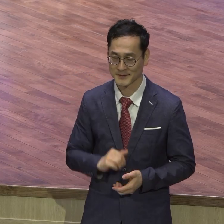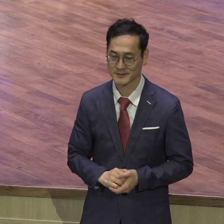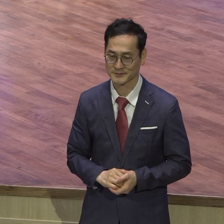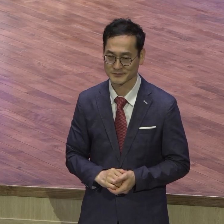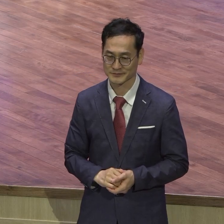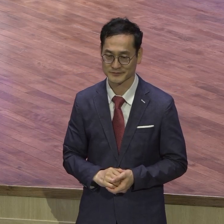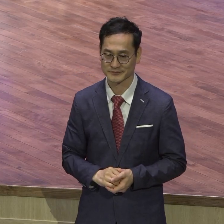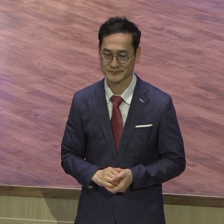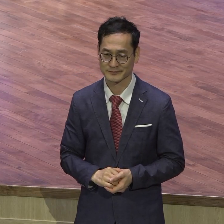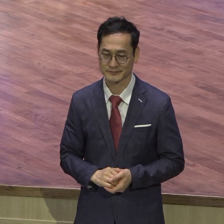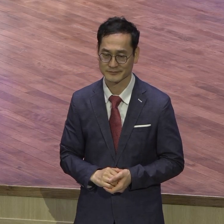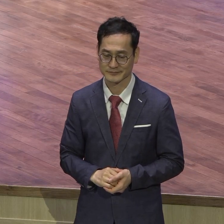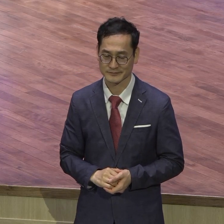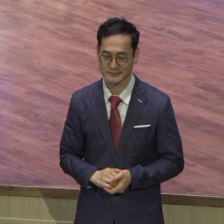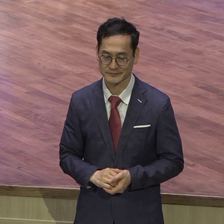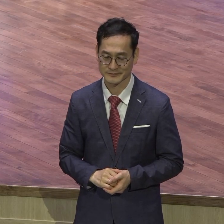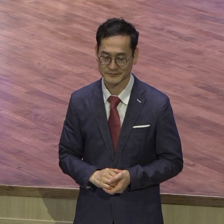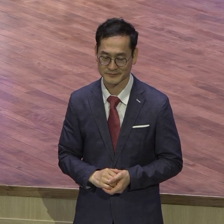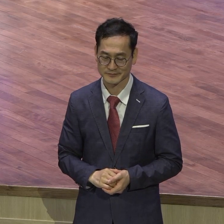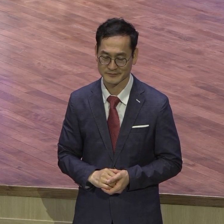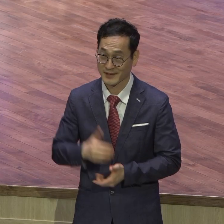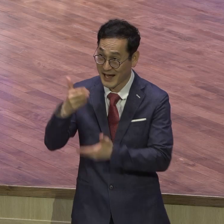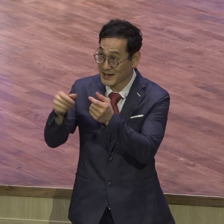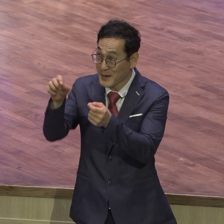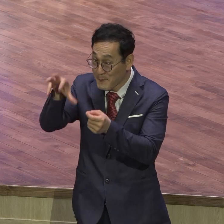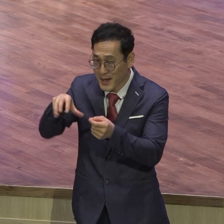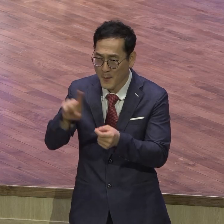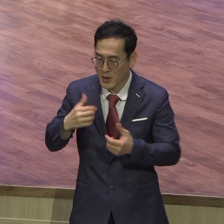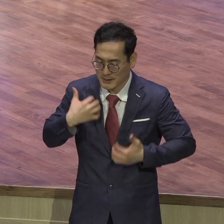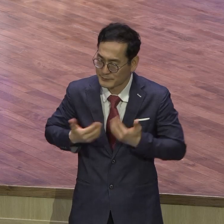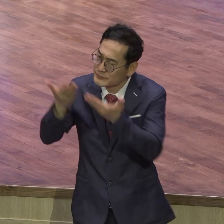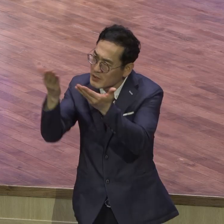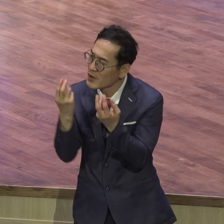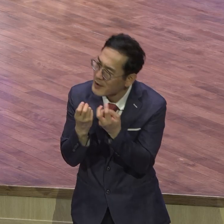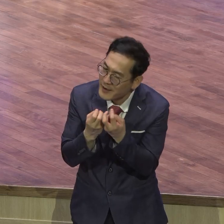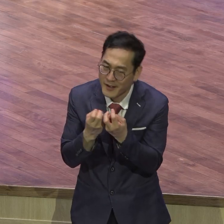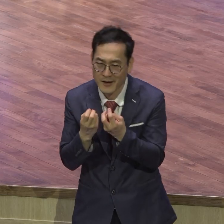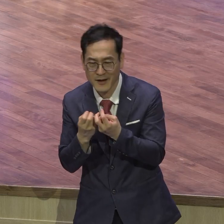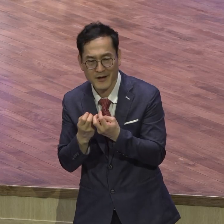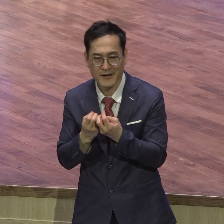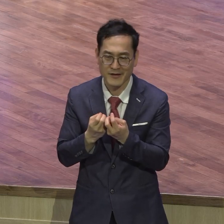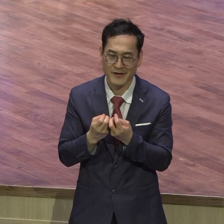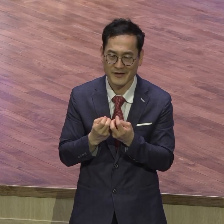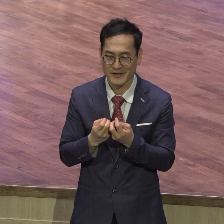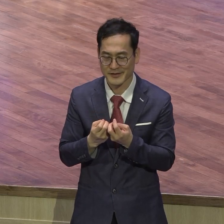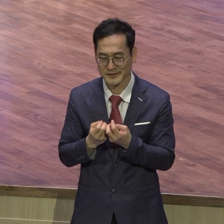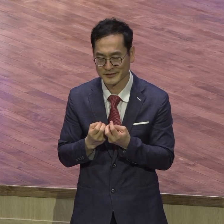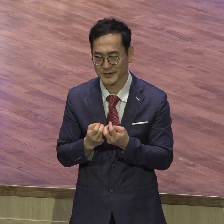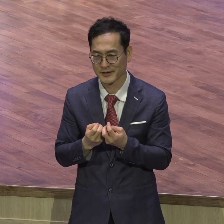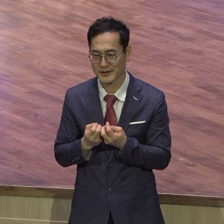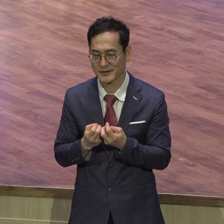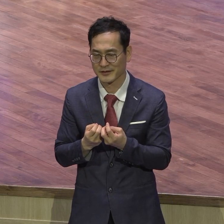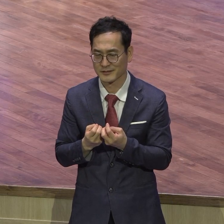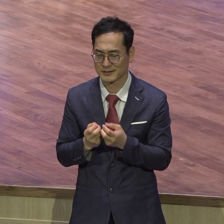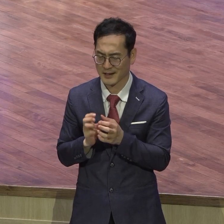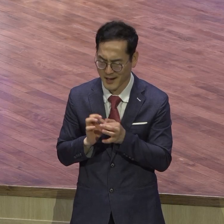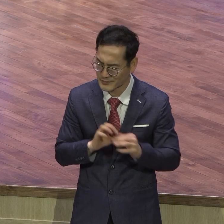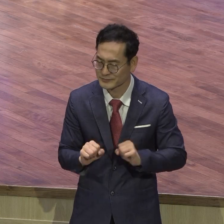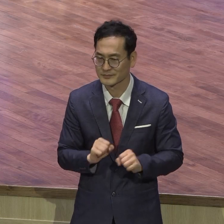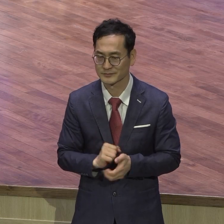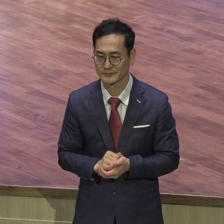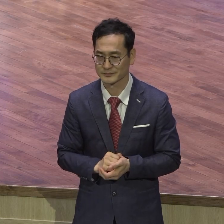앞에 계속하게 되어있어 하락이 아니에요 처음 하니까 저같은 경우에 나는 누가